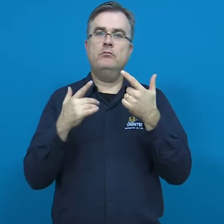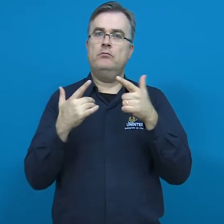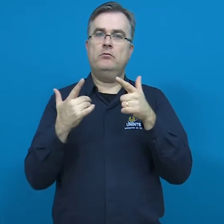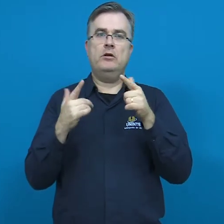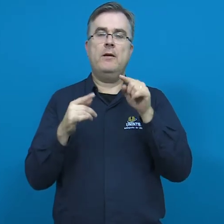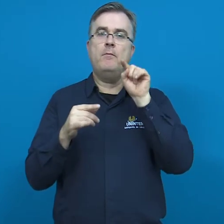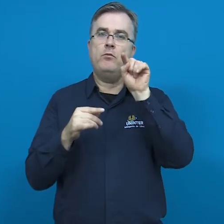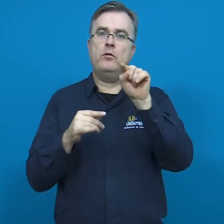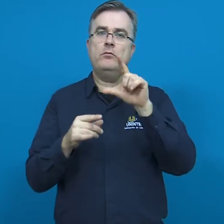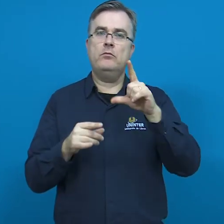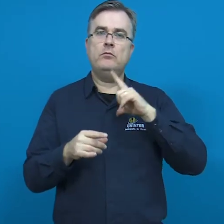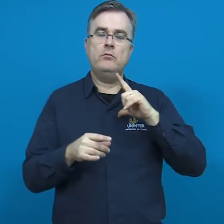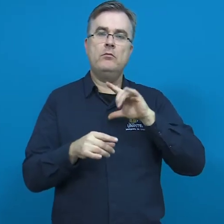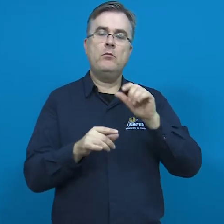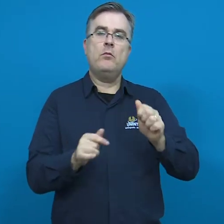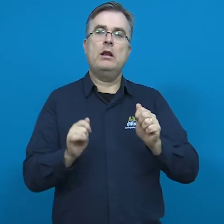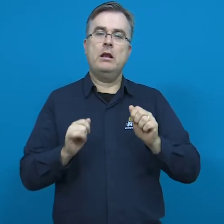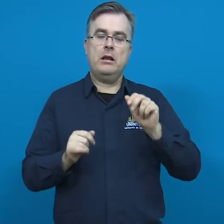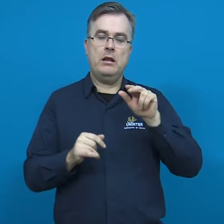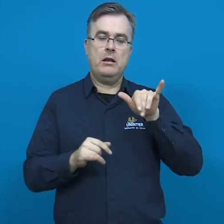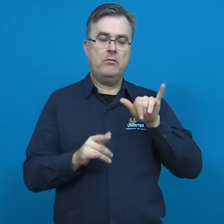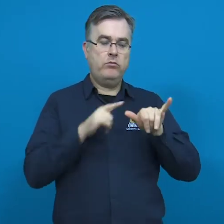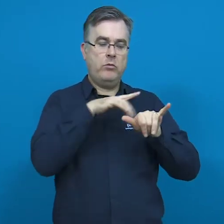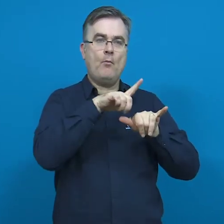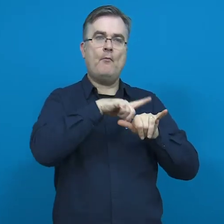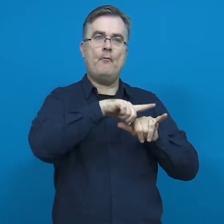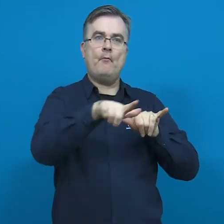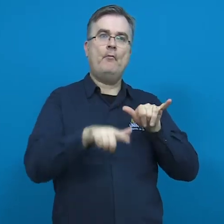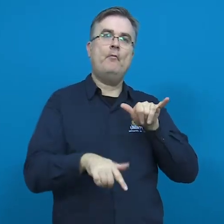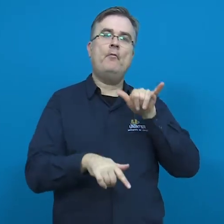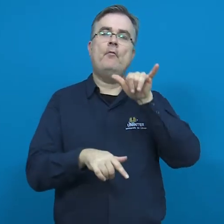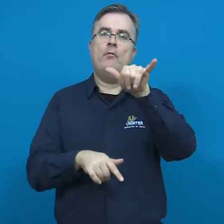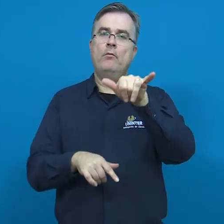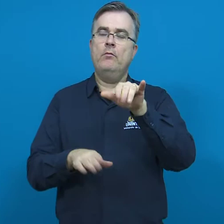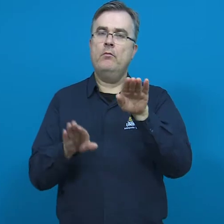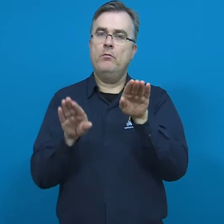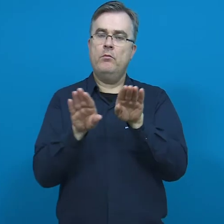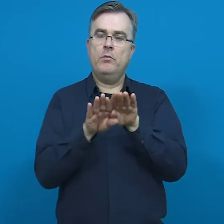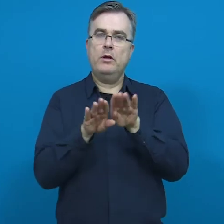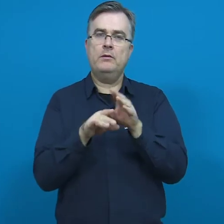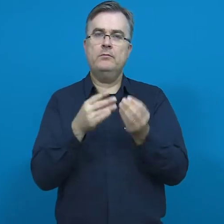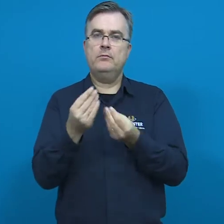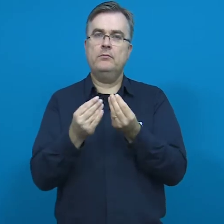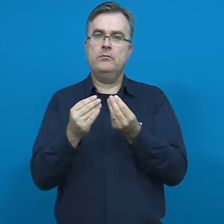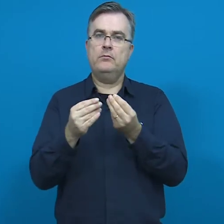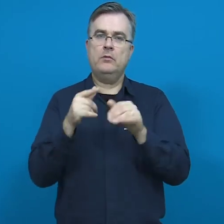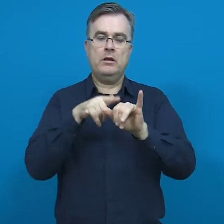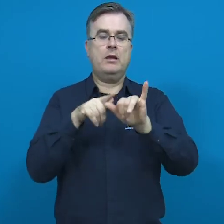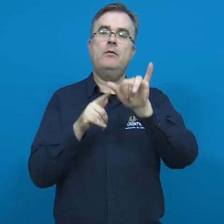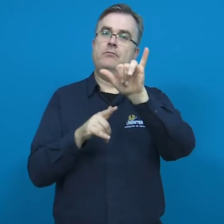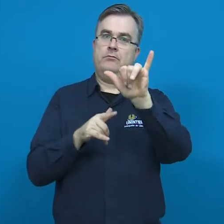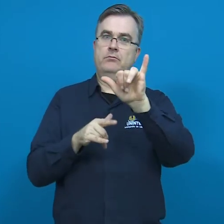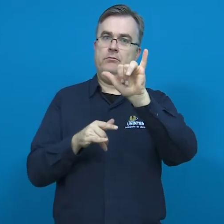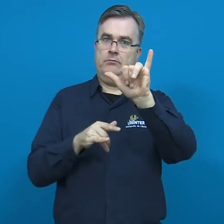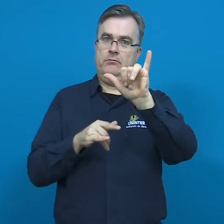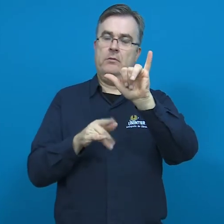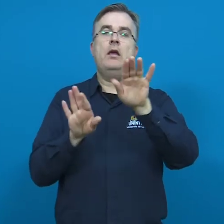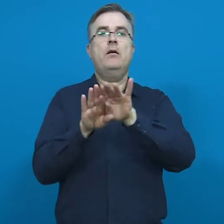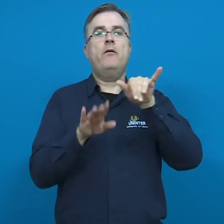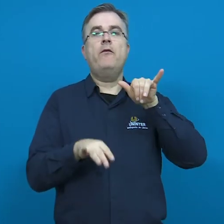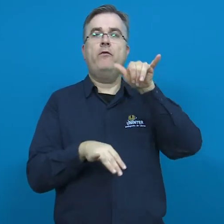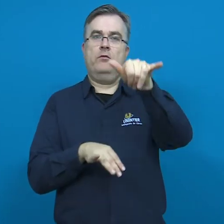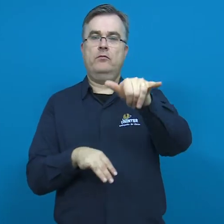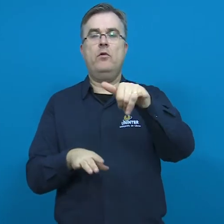não tem um ponto, ele tem um ponto neutro no espaço. Mesma configuração de hang loose,